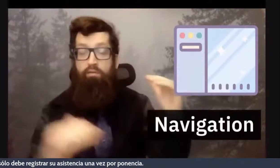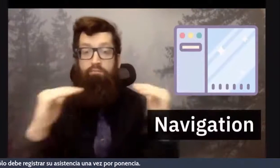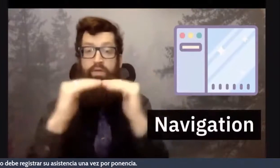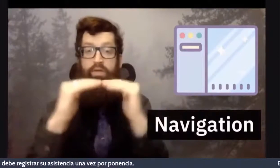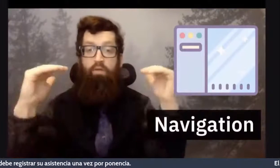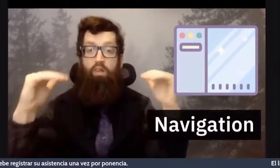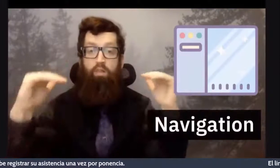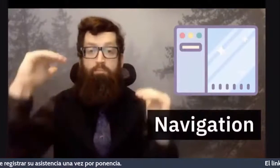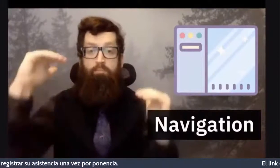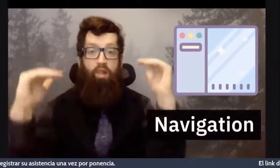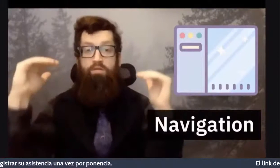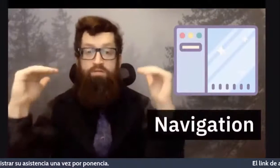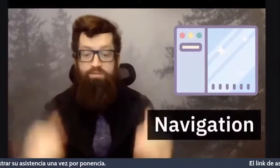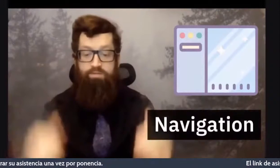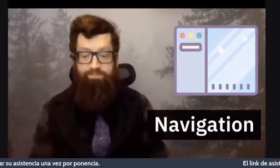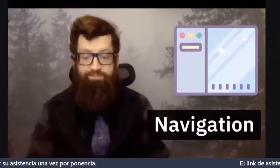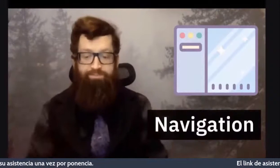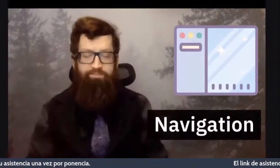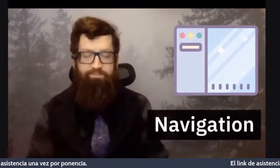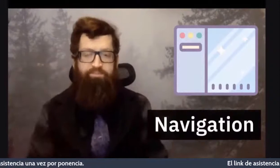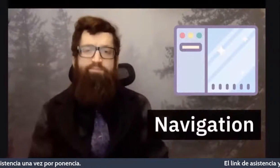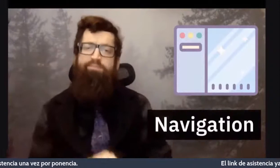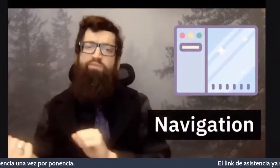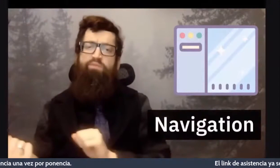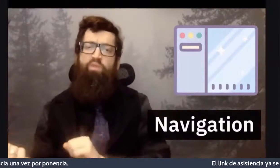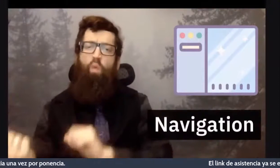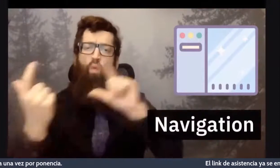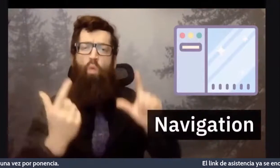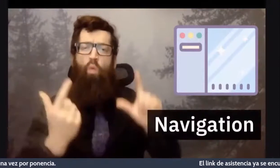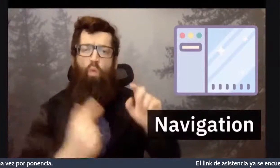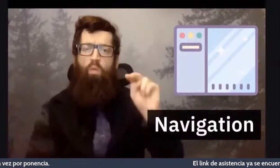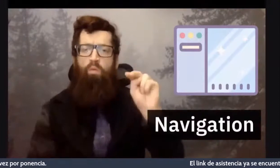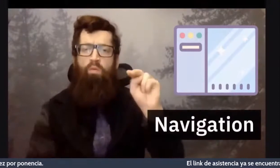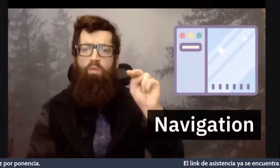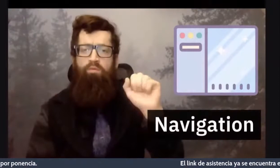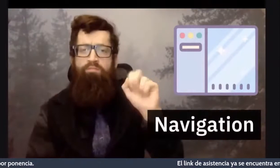La función de la navegación debe incorporar también aspectos